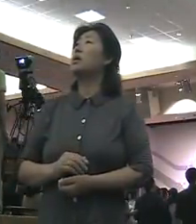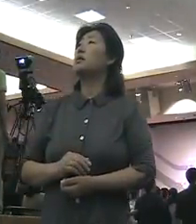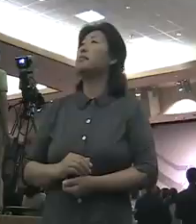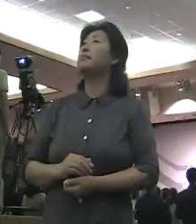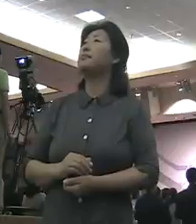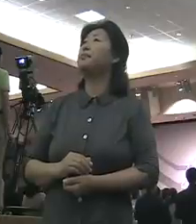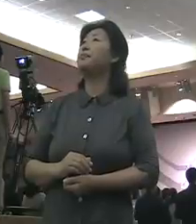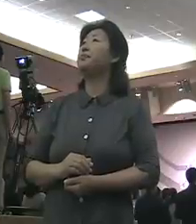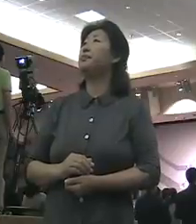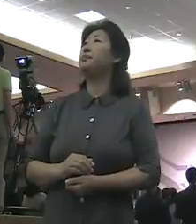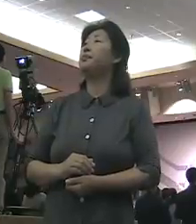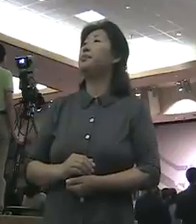are King. Standing